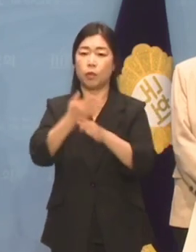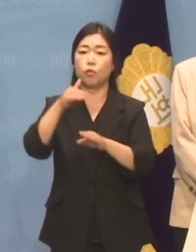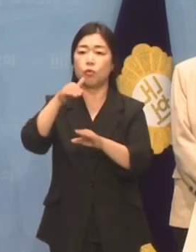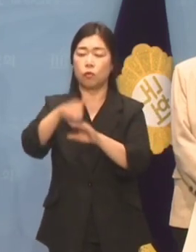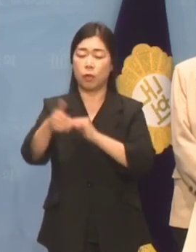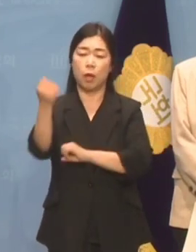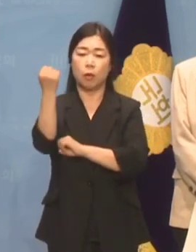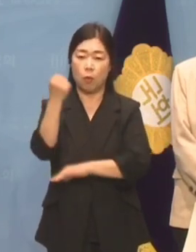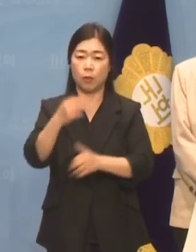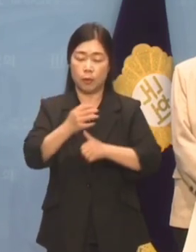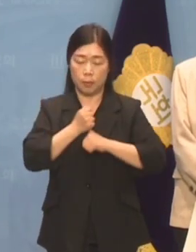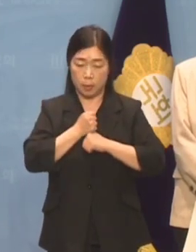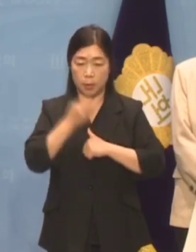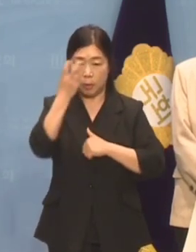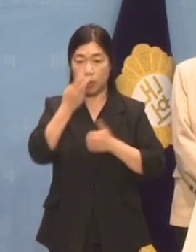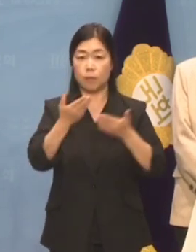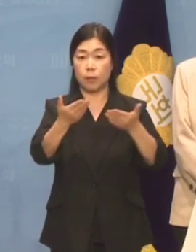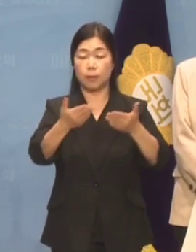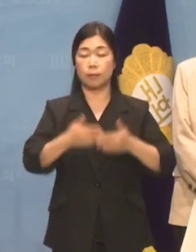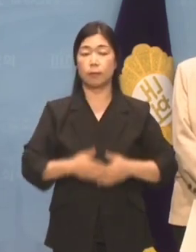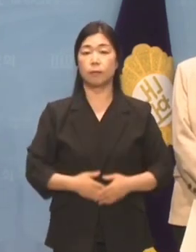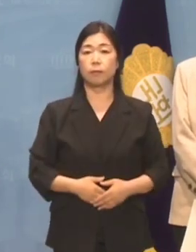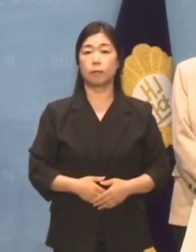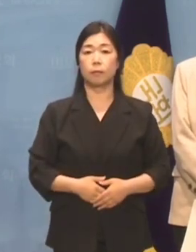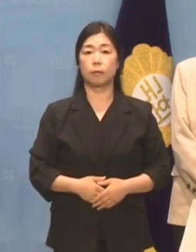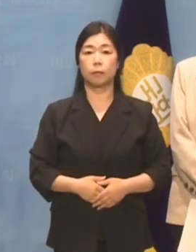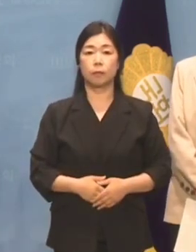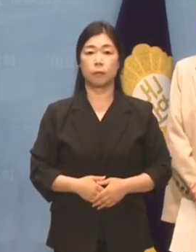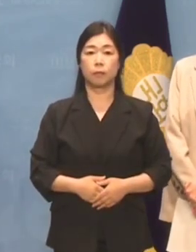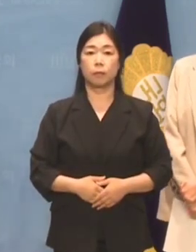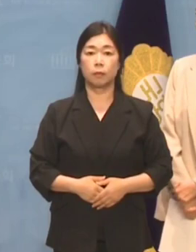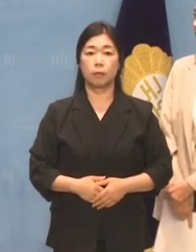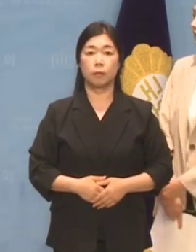민주주의를 반드시 지키겠습니다.